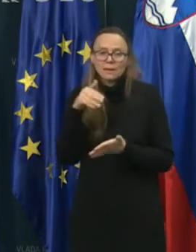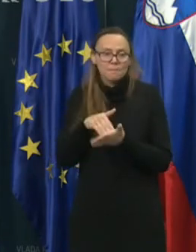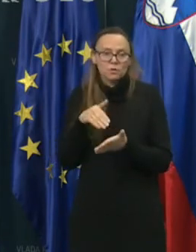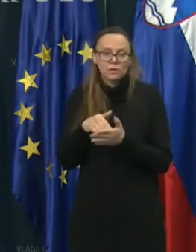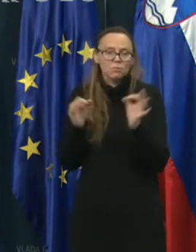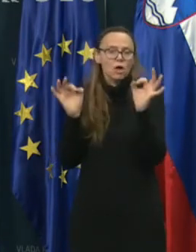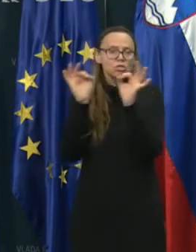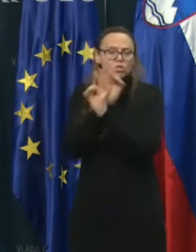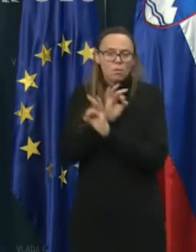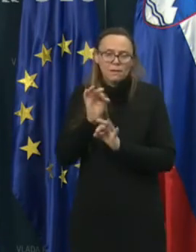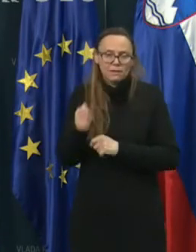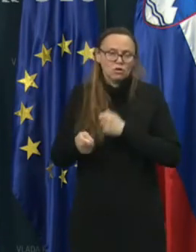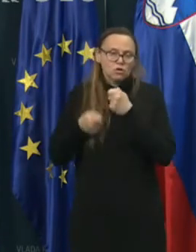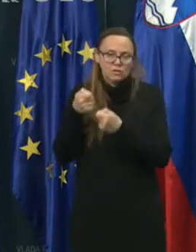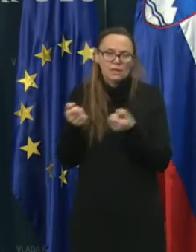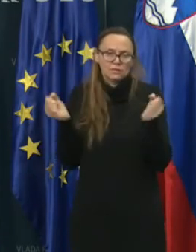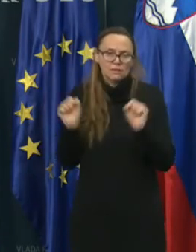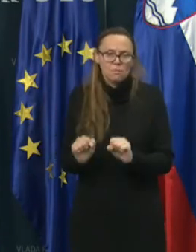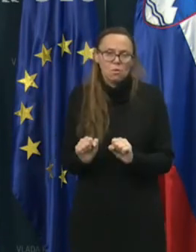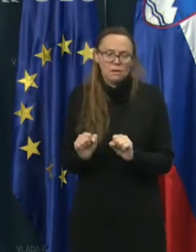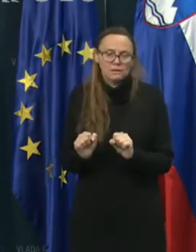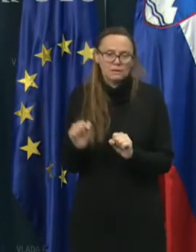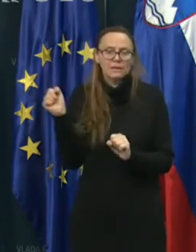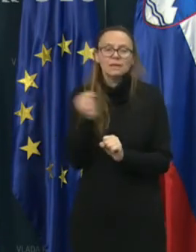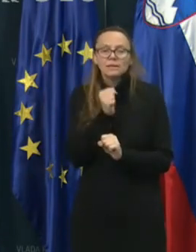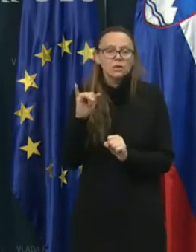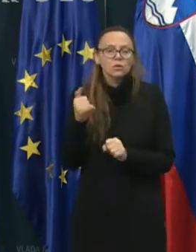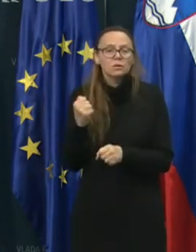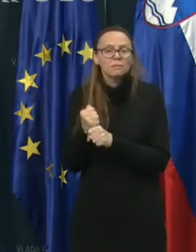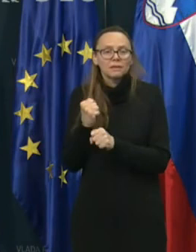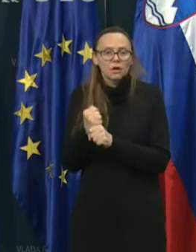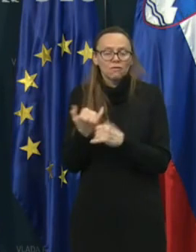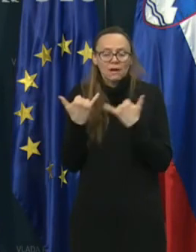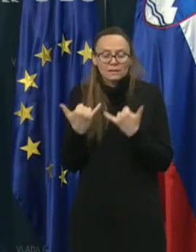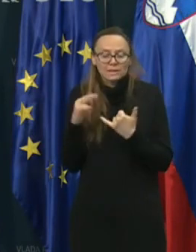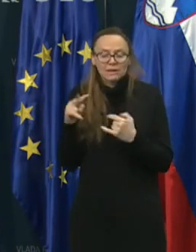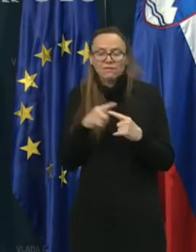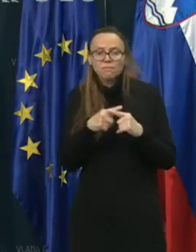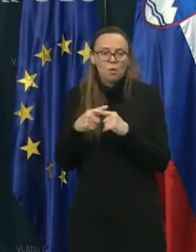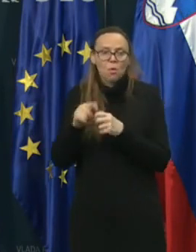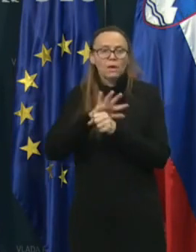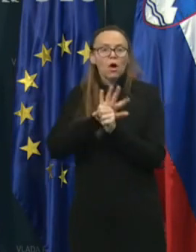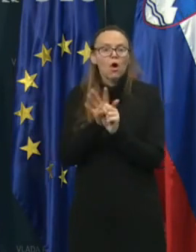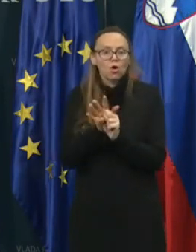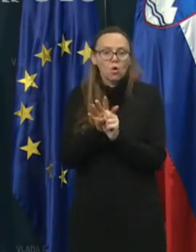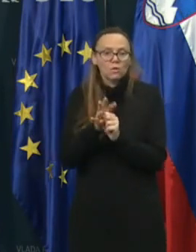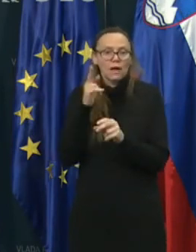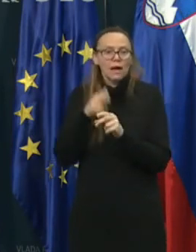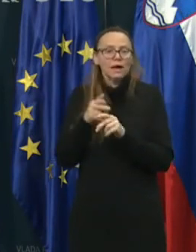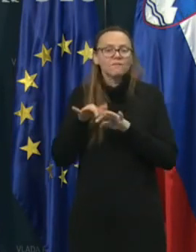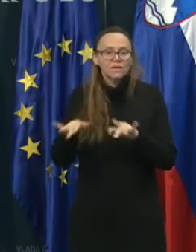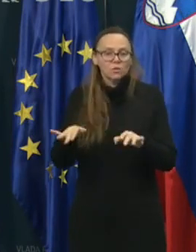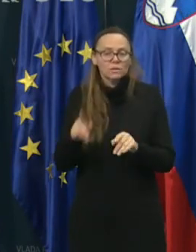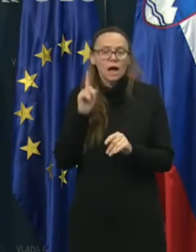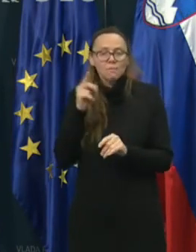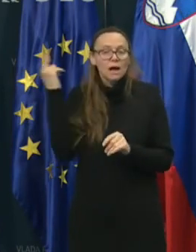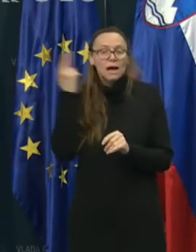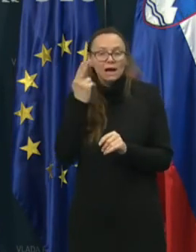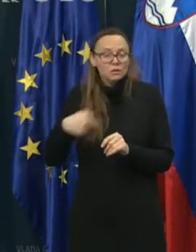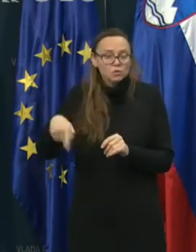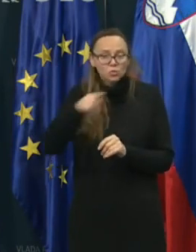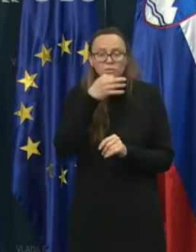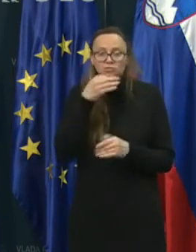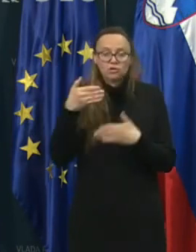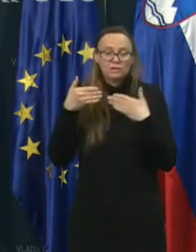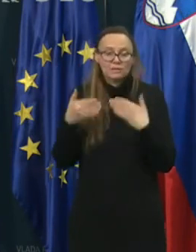prav nobenih dodatnih pooblastil za to, da bi delovala zdaj v pogojih koronavirusa. Ampak razumite vendar, če